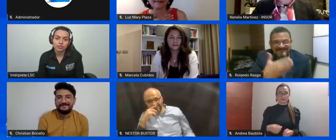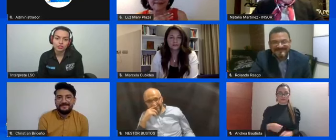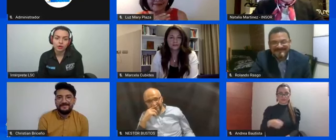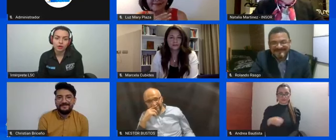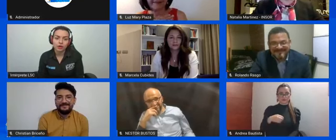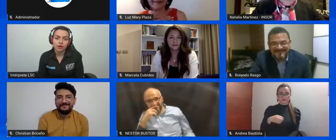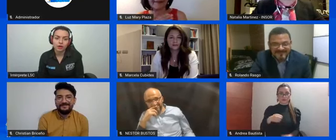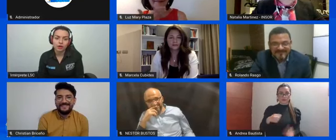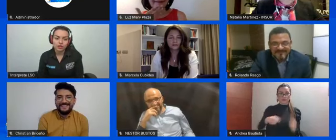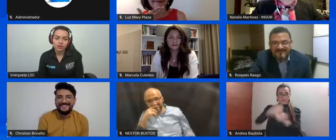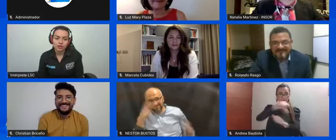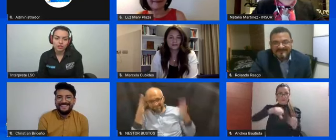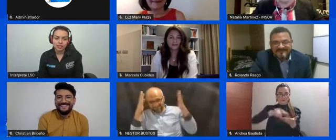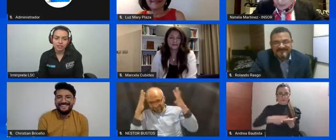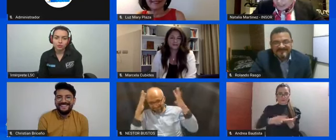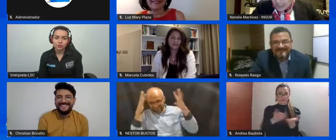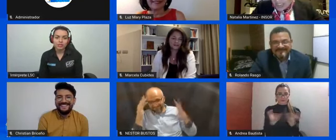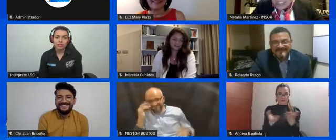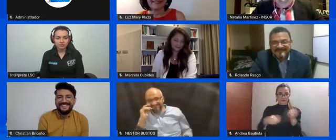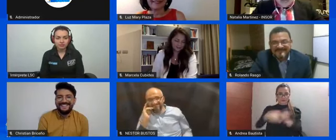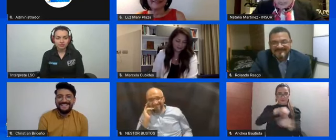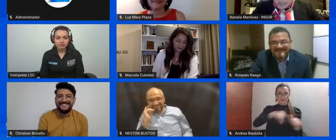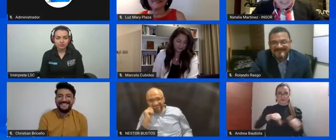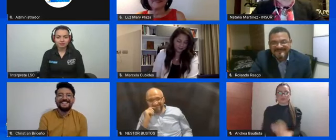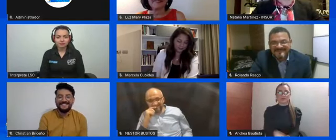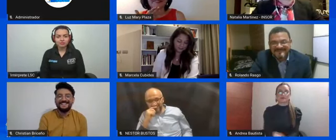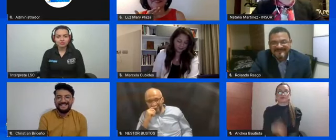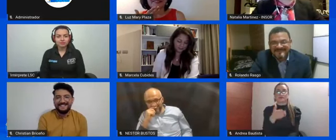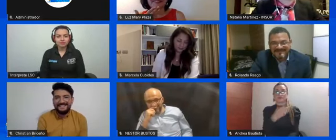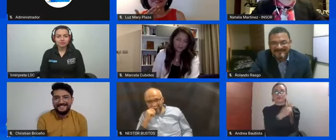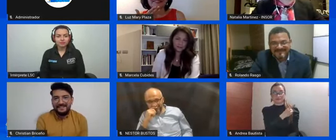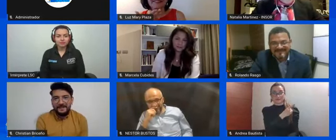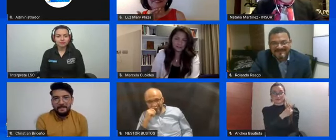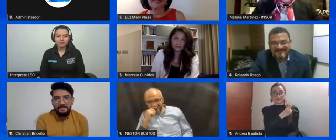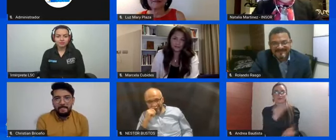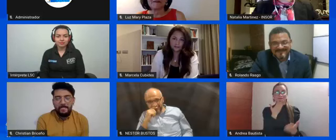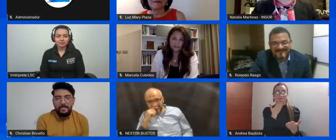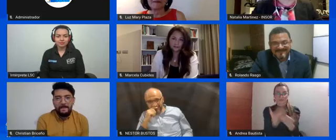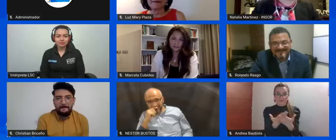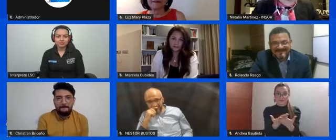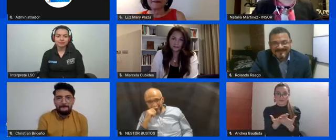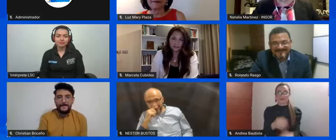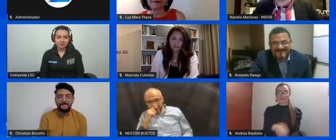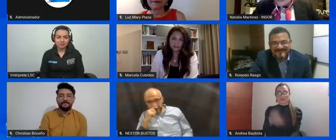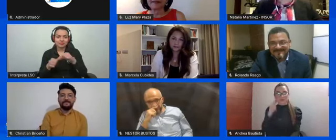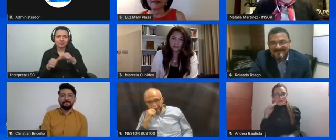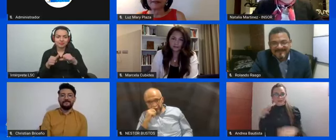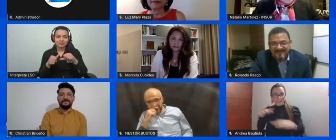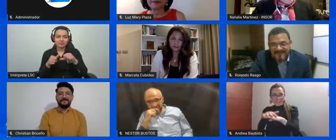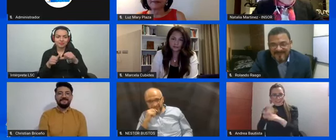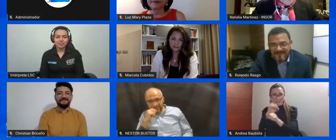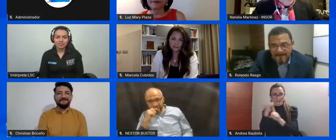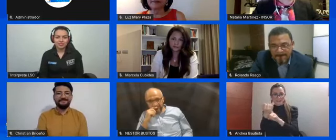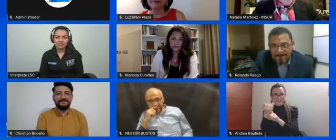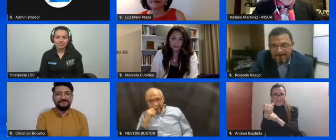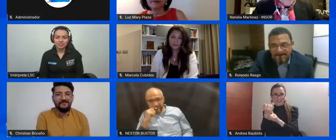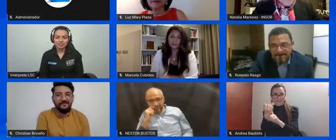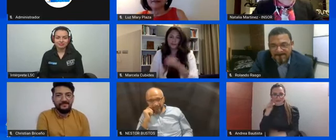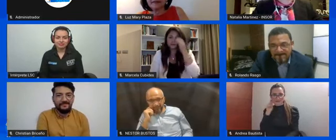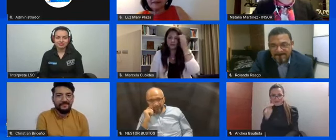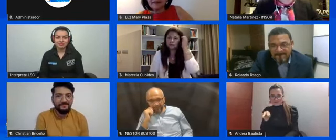Mari. Muchas gracias, Rolando. Tenemos las redes sociales, estaba buscando en el chat preguntas de las personas que nos